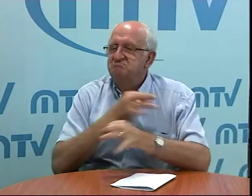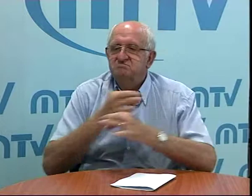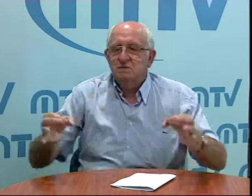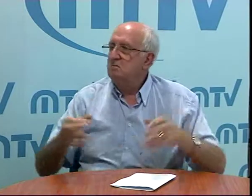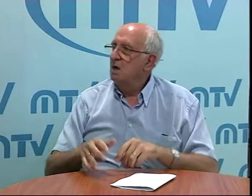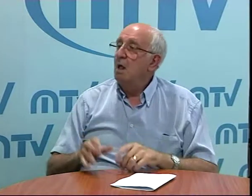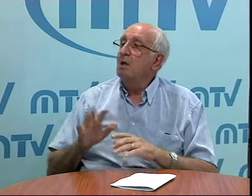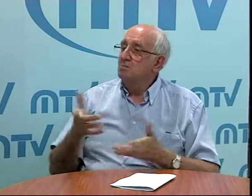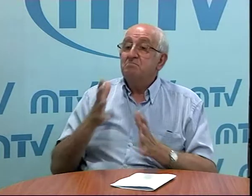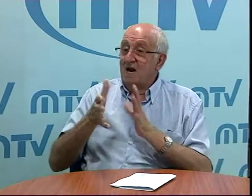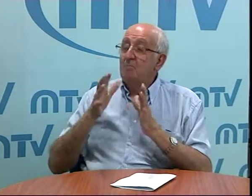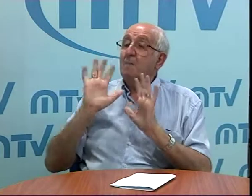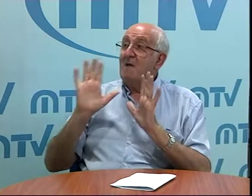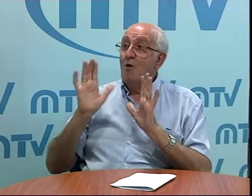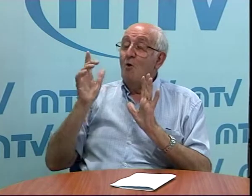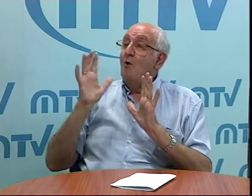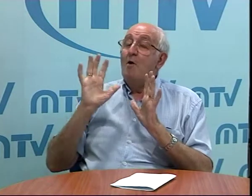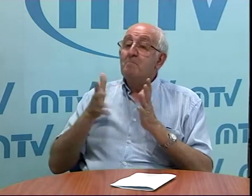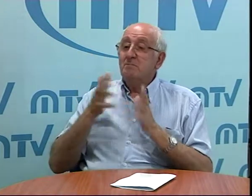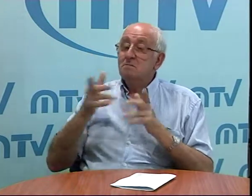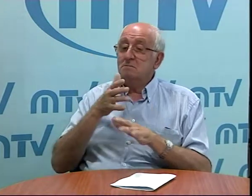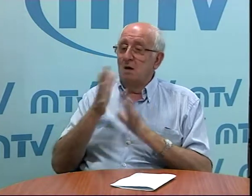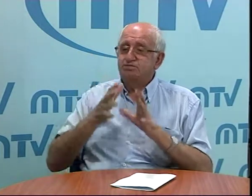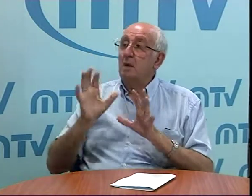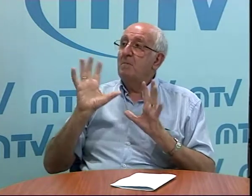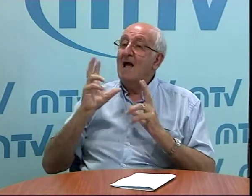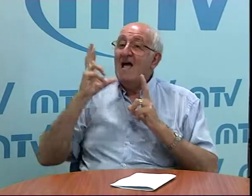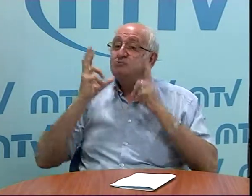Signos Internacional sí que no podemos comunicar. Pero claro, es un sistema